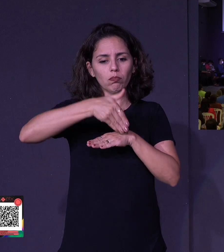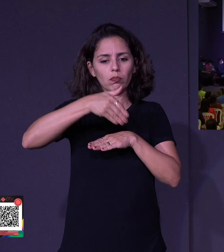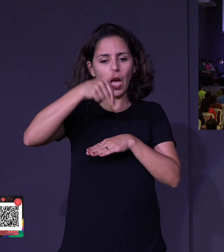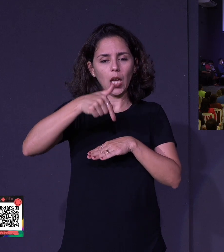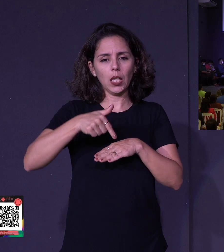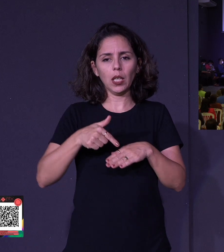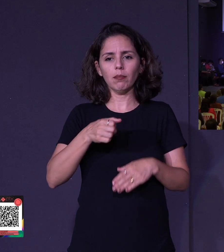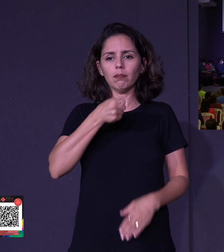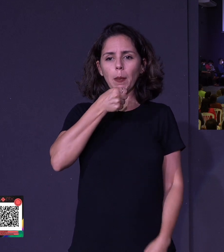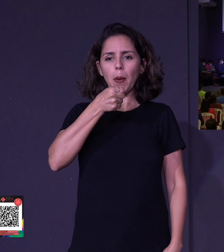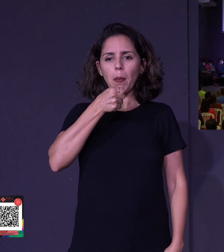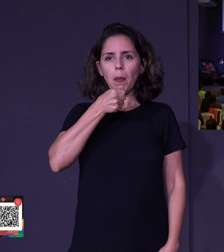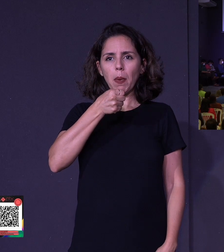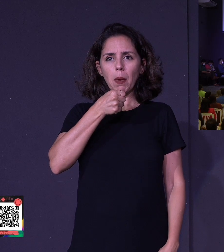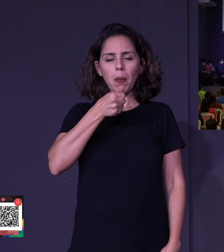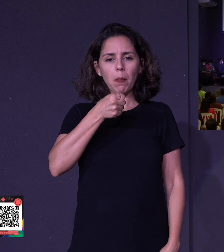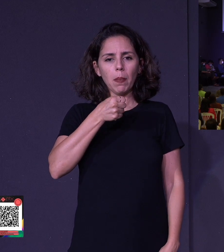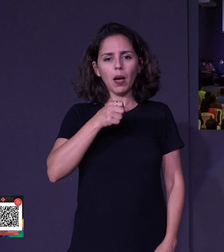É aqueles que me conhecem dentro de casa.